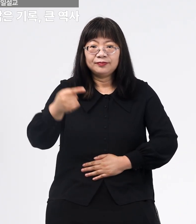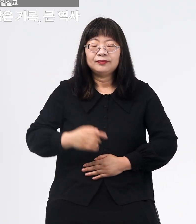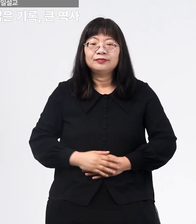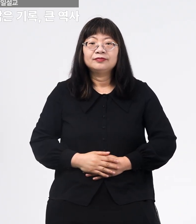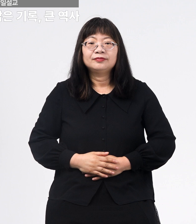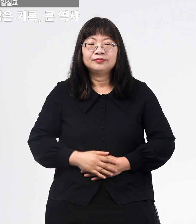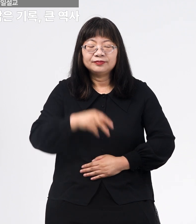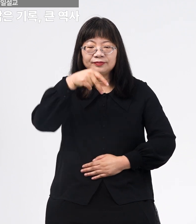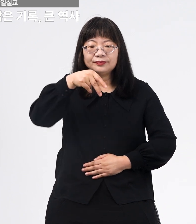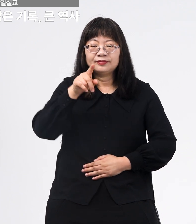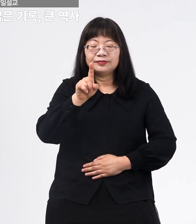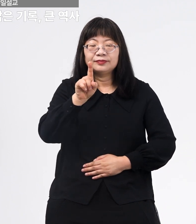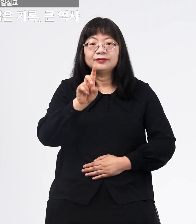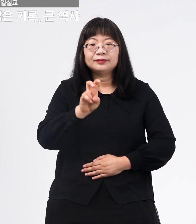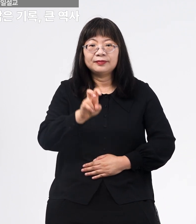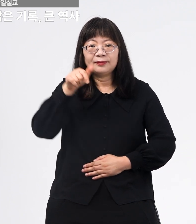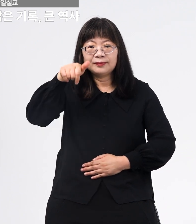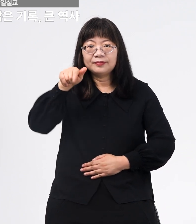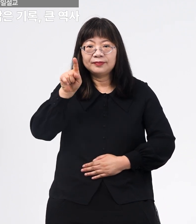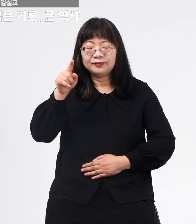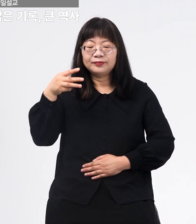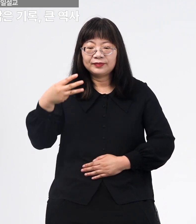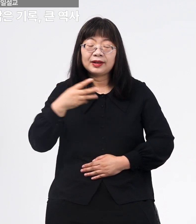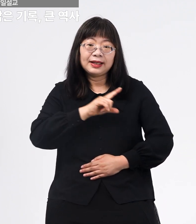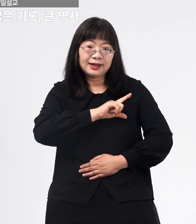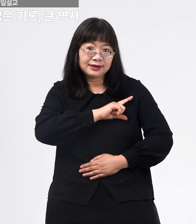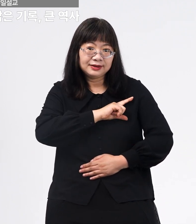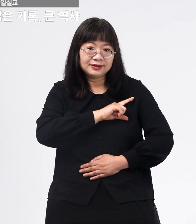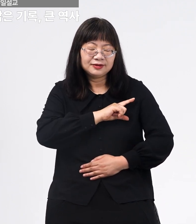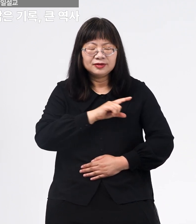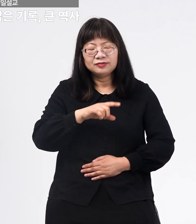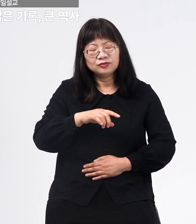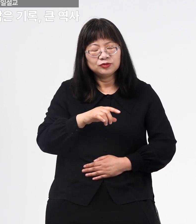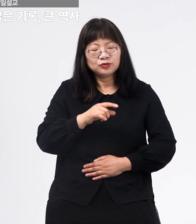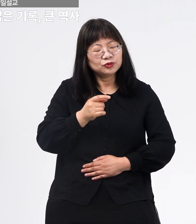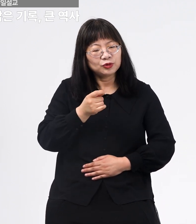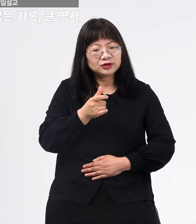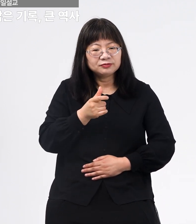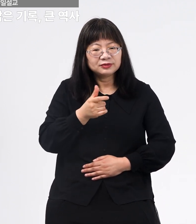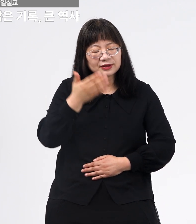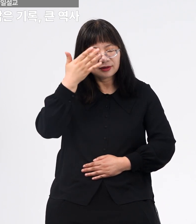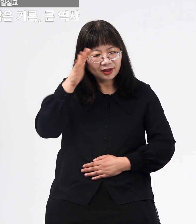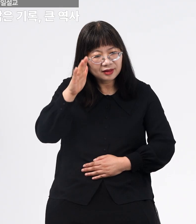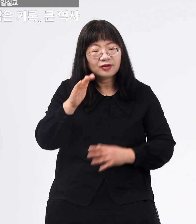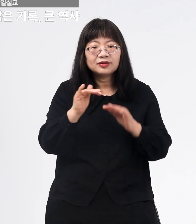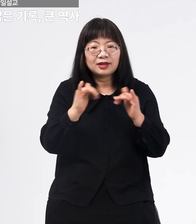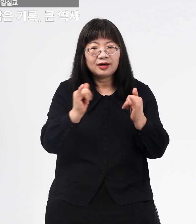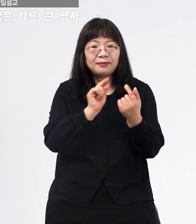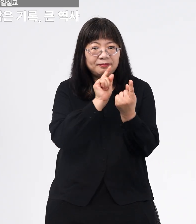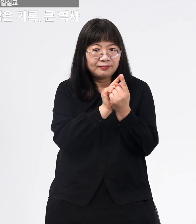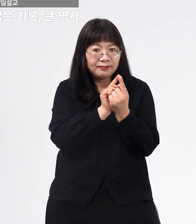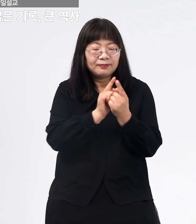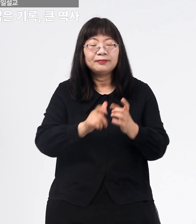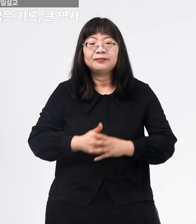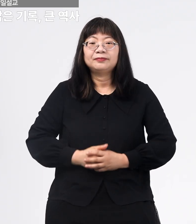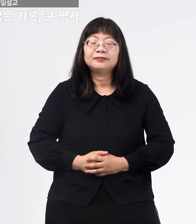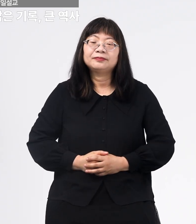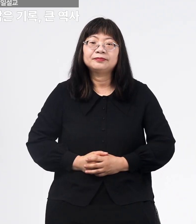참 생소한 인물을 만나게 됩니다. 에웃도